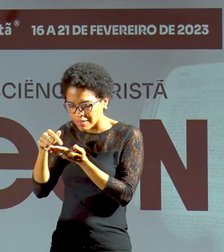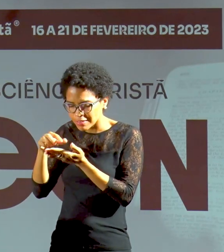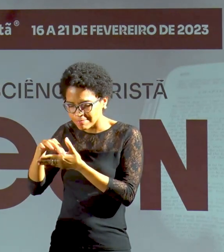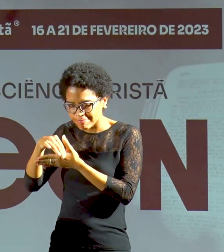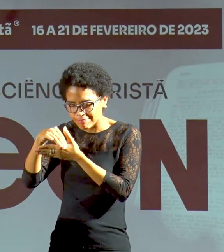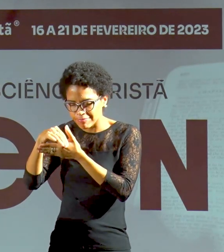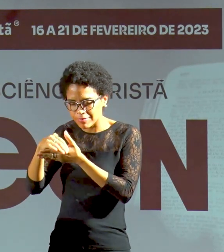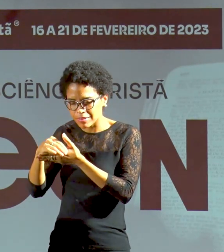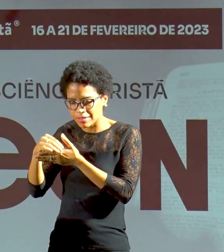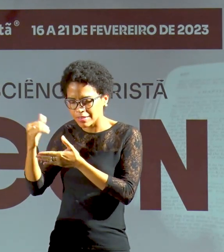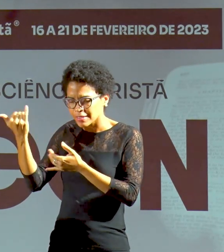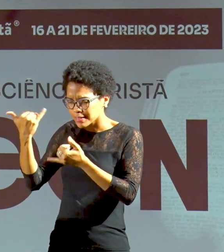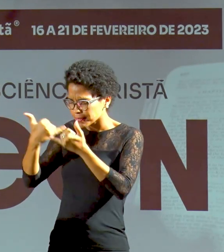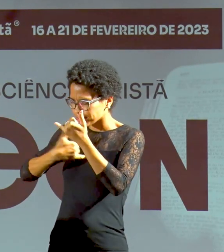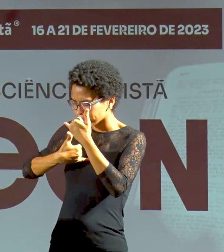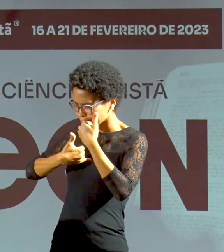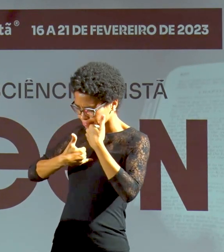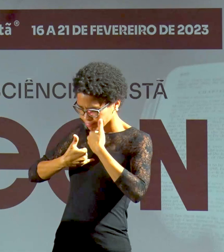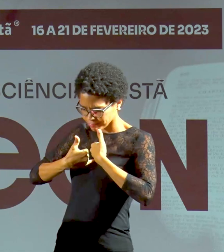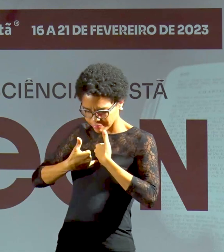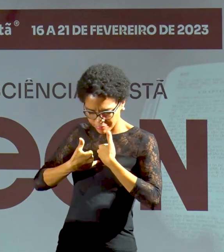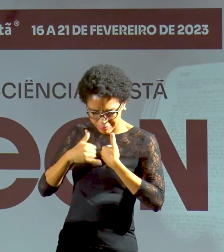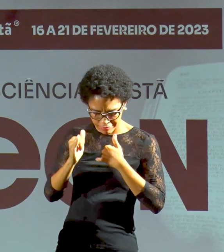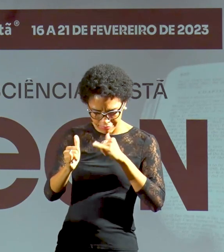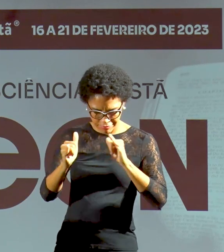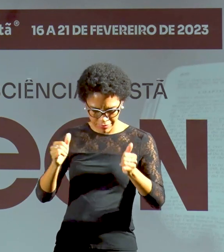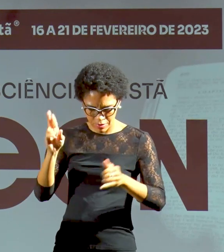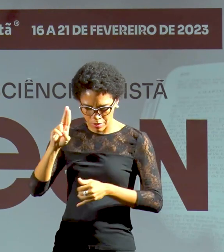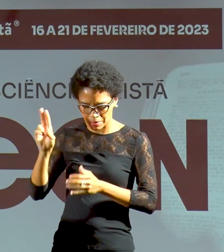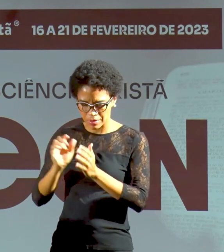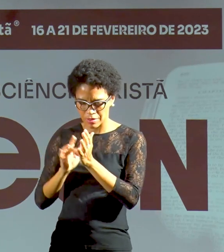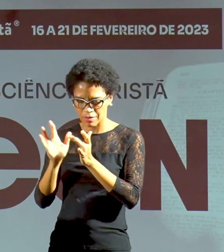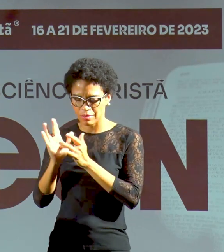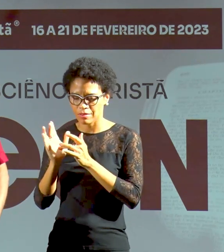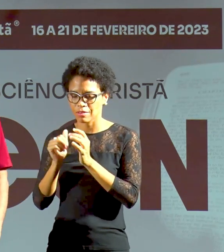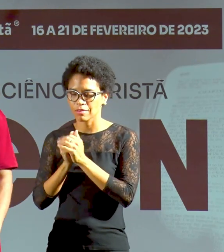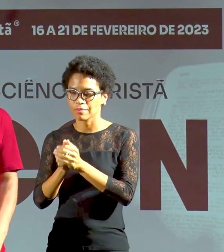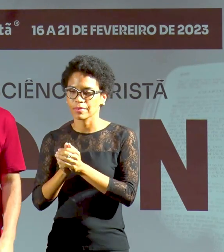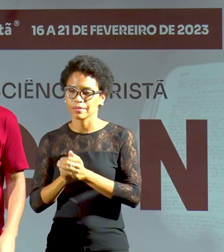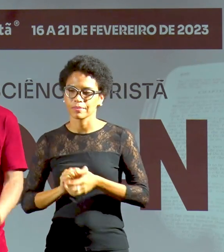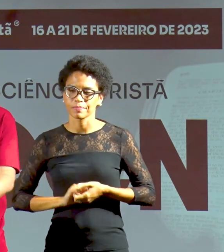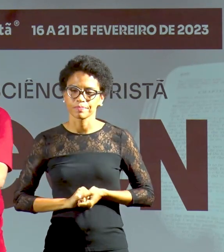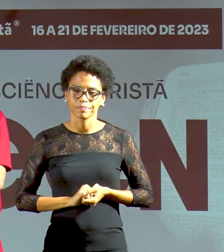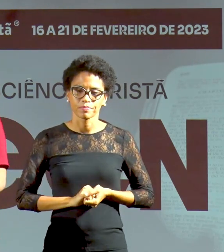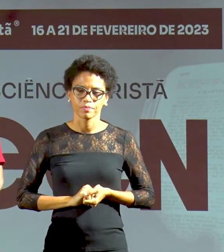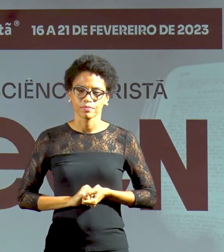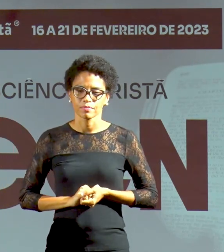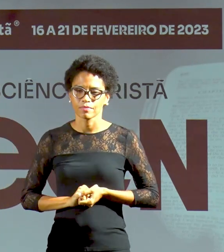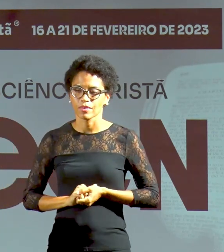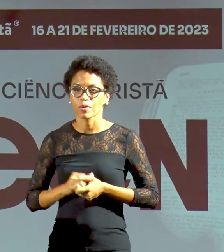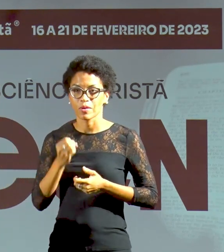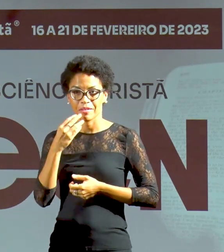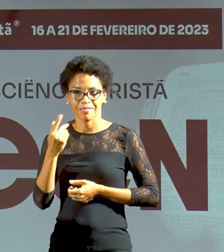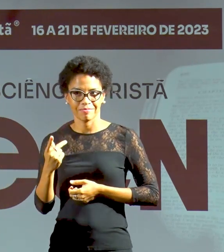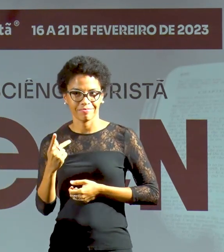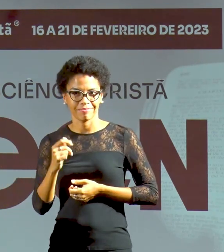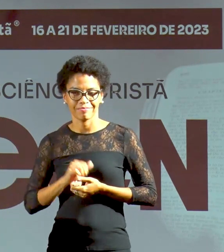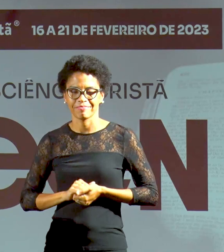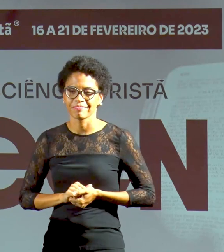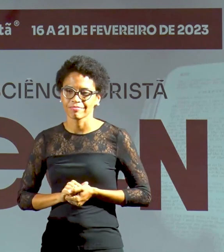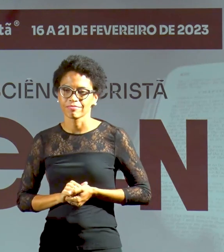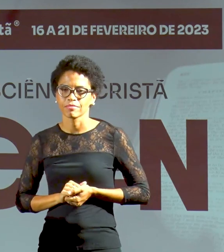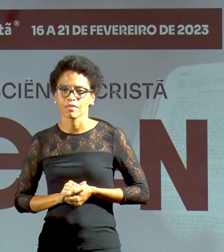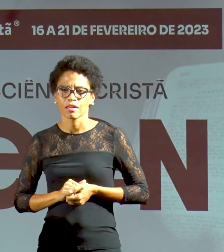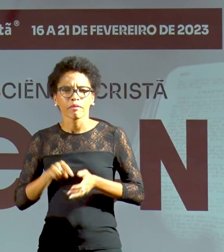conosco Deus através dela esse é o nosso desejo no nome de Jesus amém muito bem galera eu quero começar